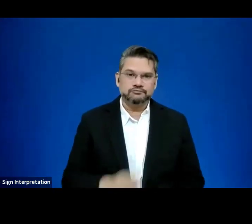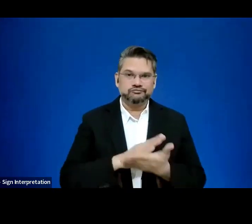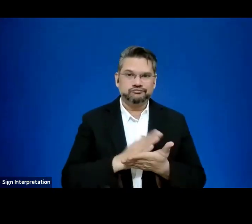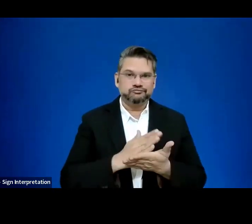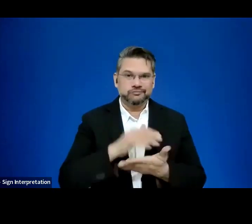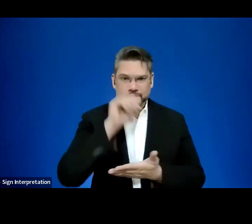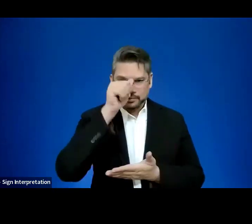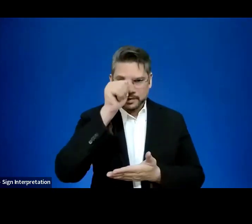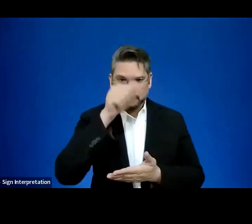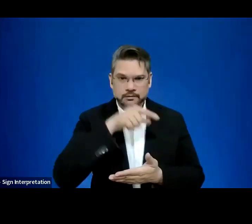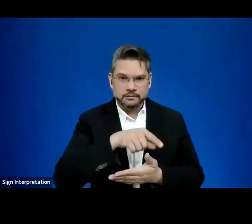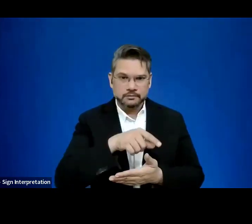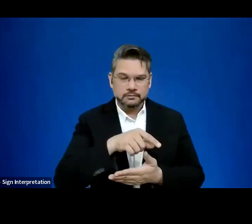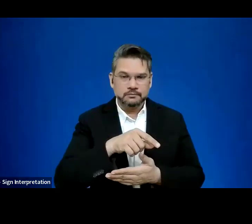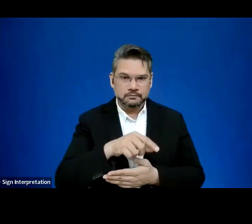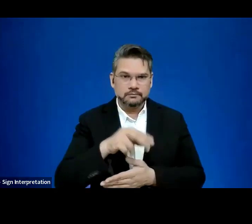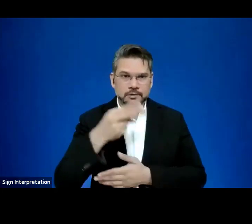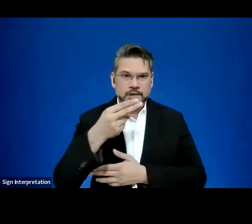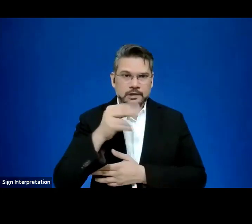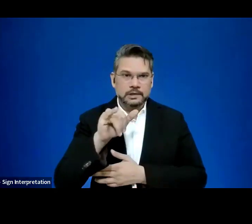我们请